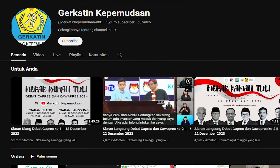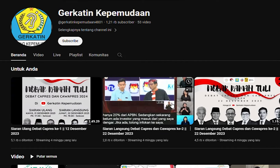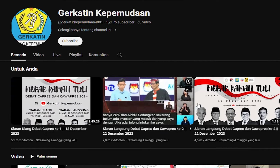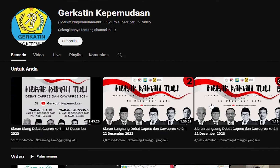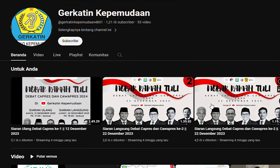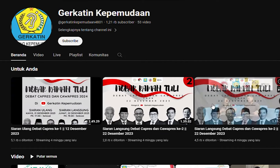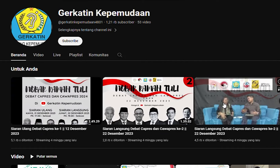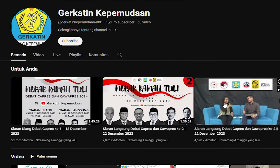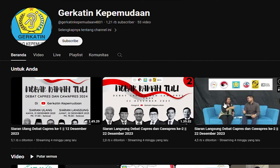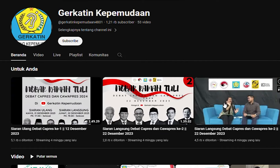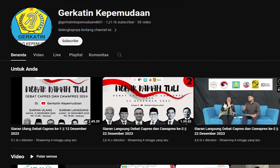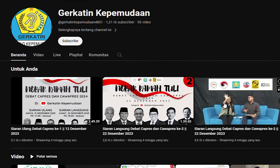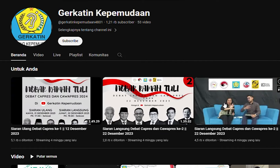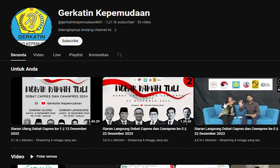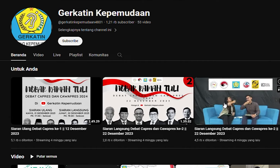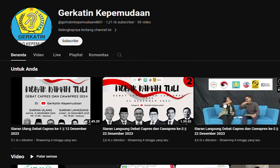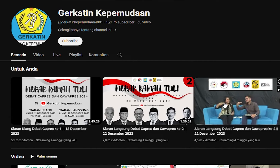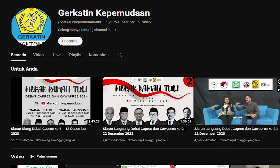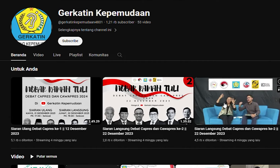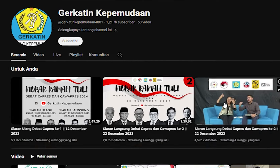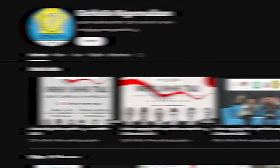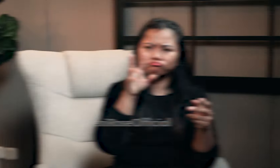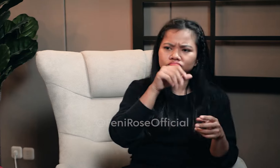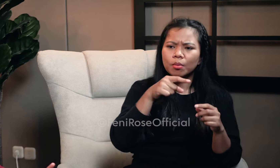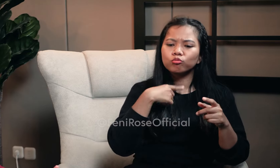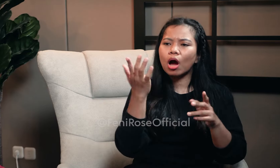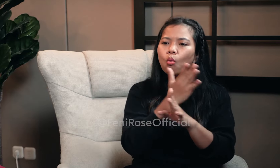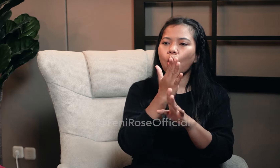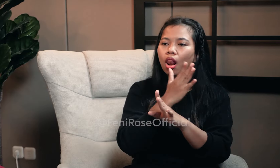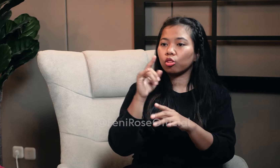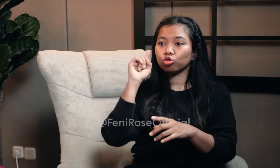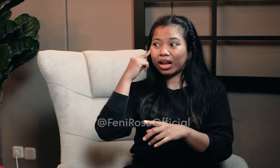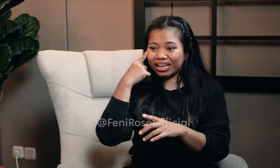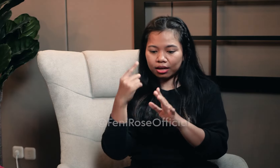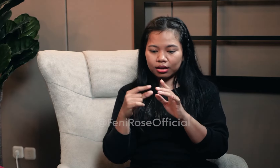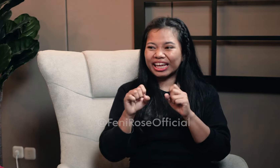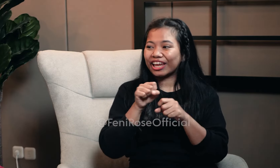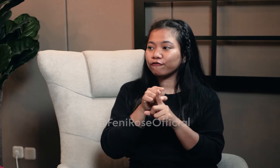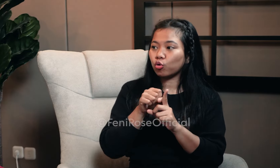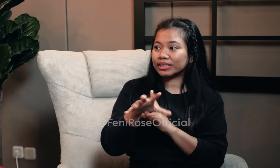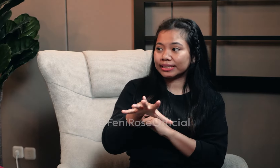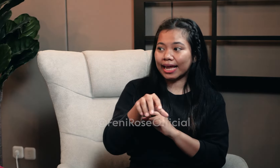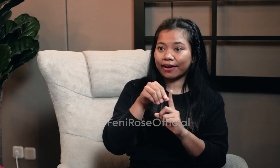gerkatin kedua gerkatin kepemudaan gerkatin e dulu di